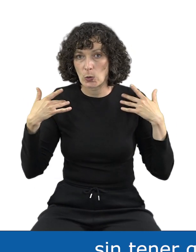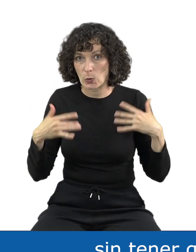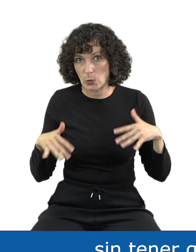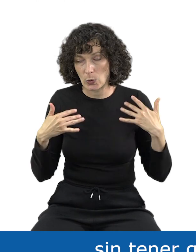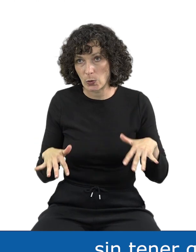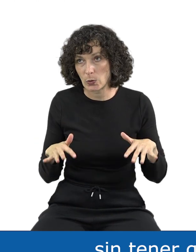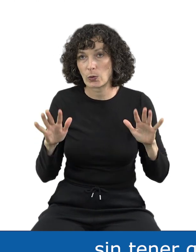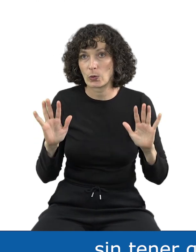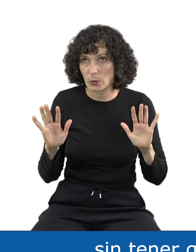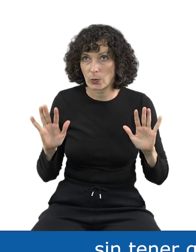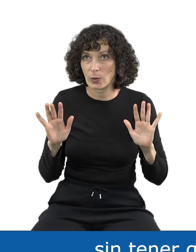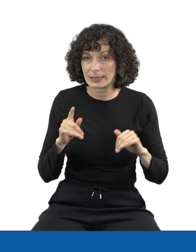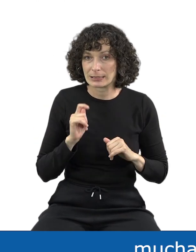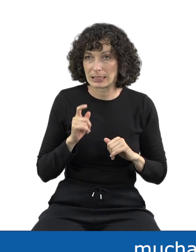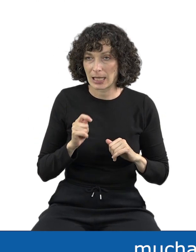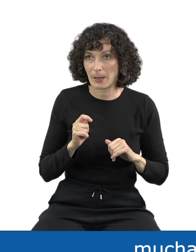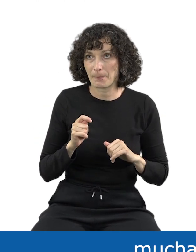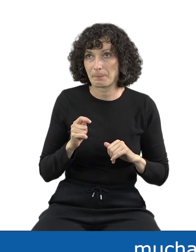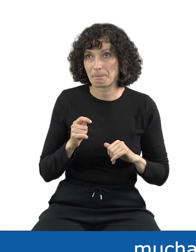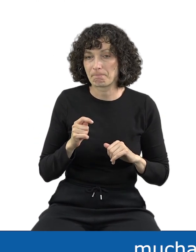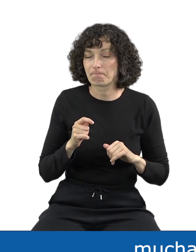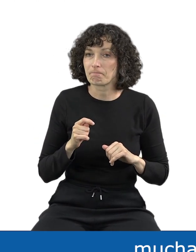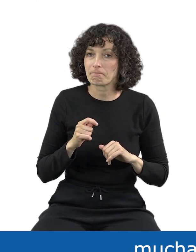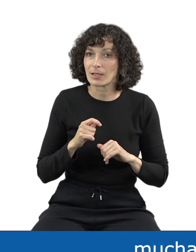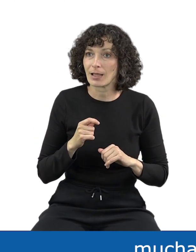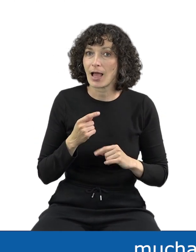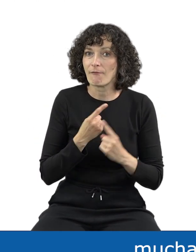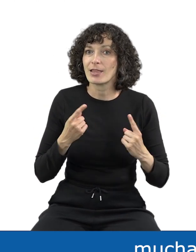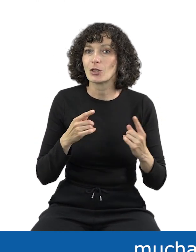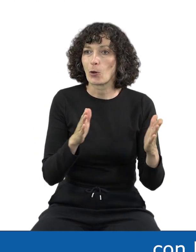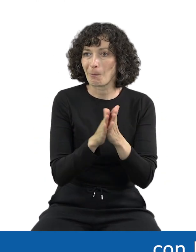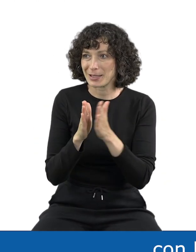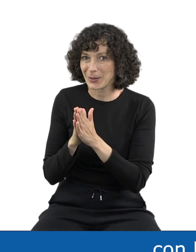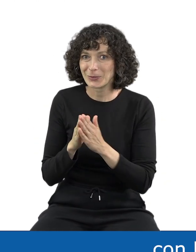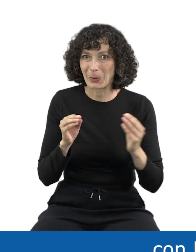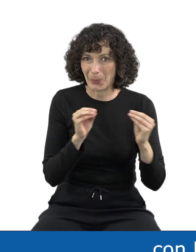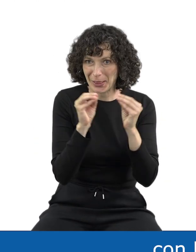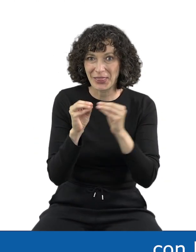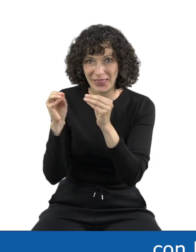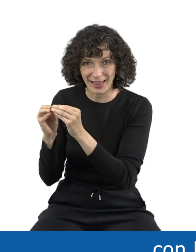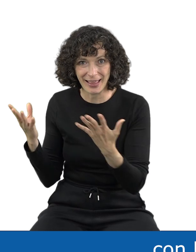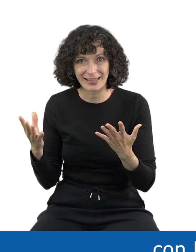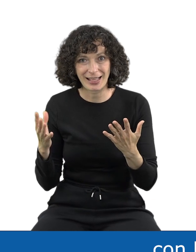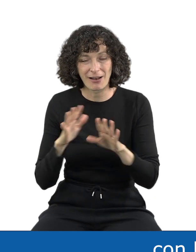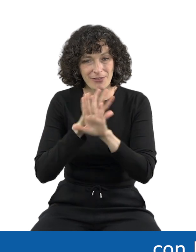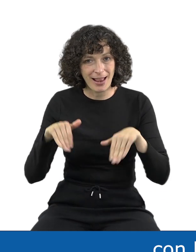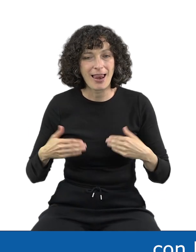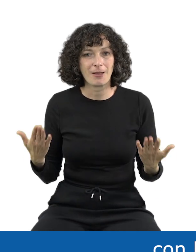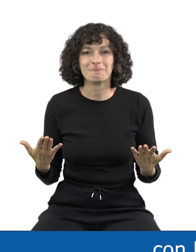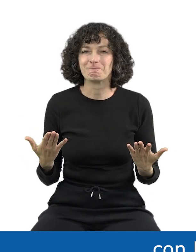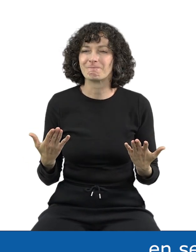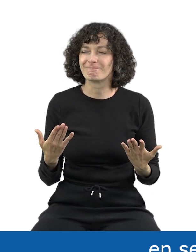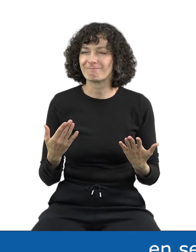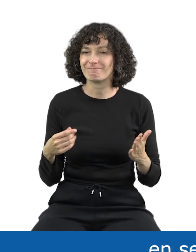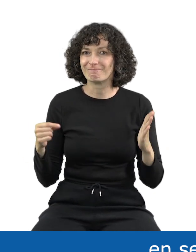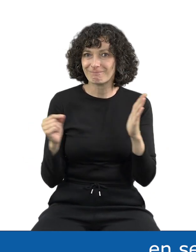pues en realidad si te pones a pensarlo, muchas veces coincides mucho más de lo que te imaginabas con los compañeros y acaba siendo bastante intuitivo en